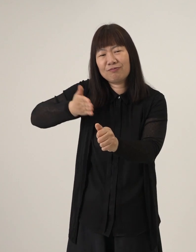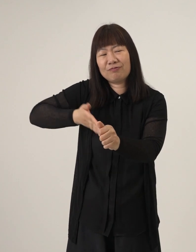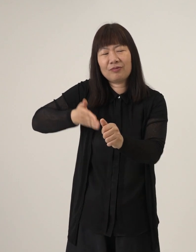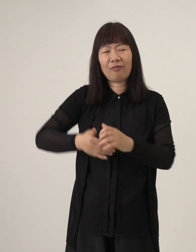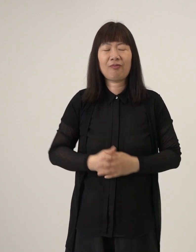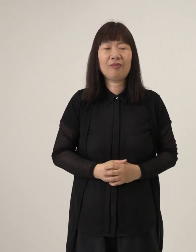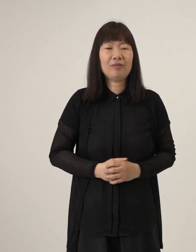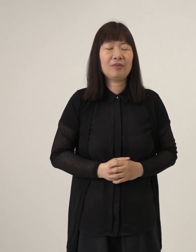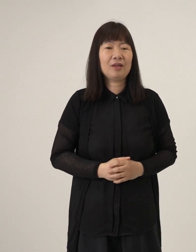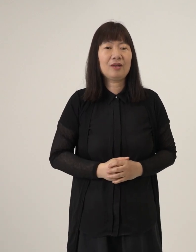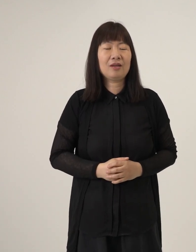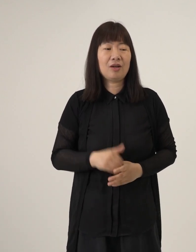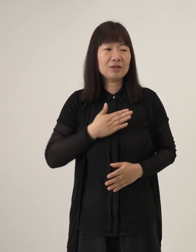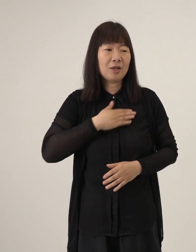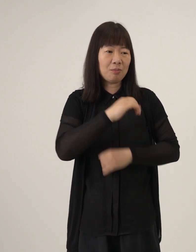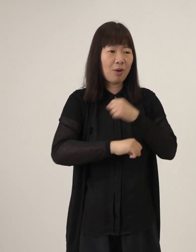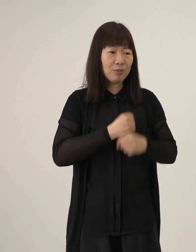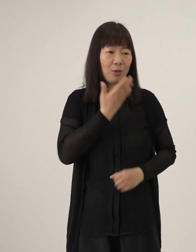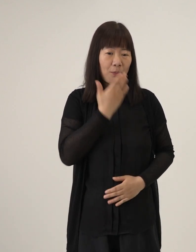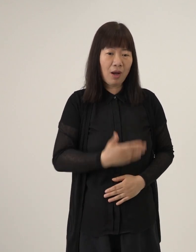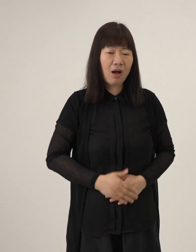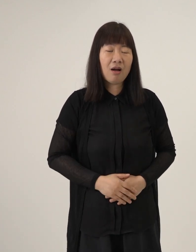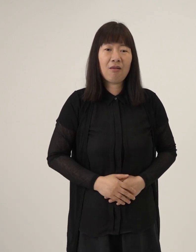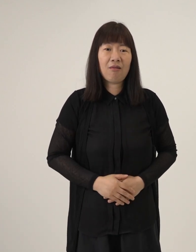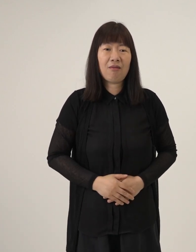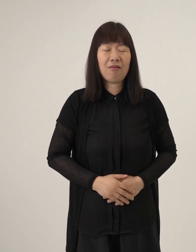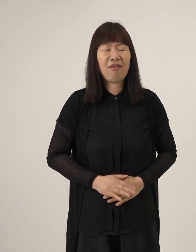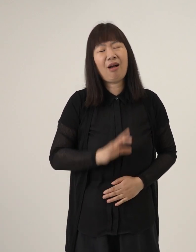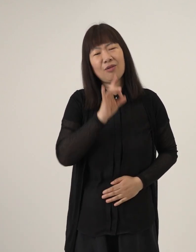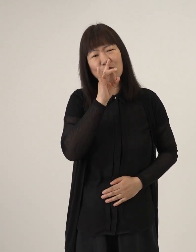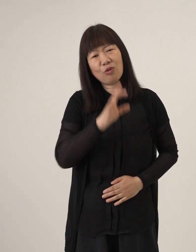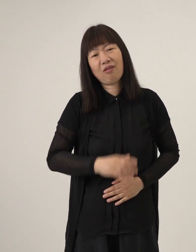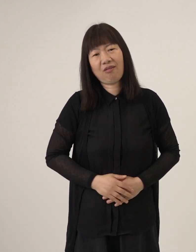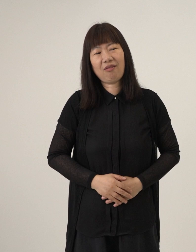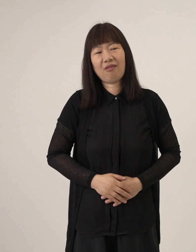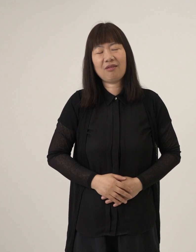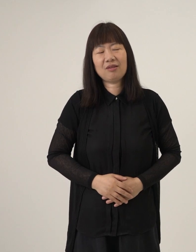근데 그게 제 마음대로 되냐 말이에요.